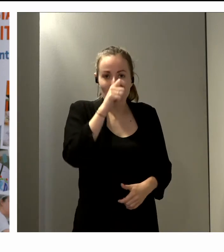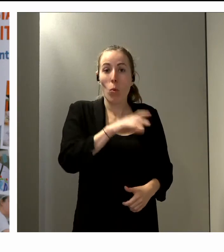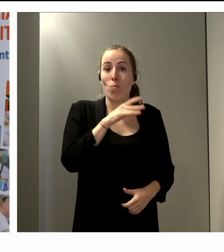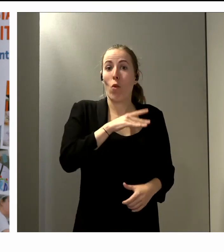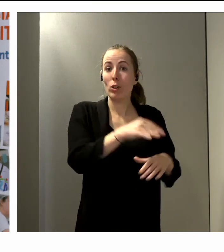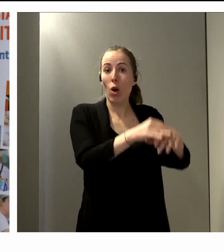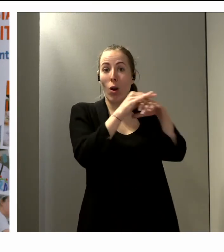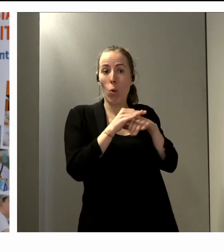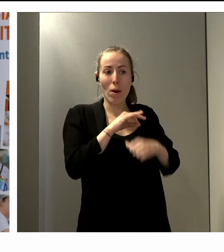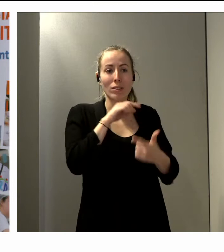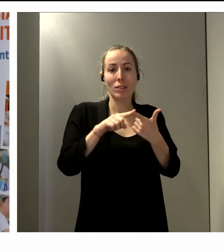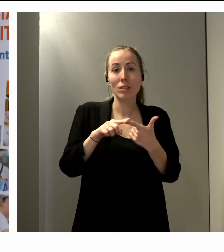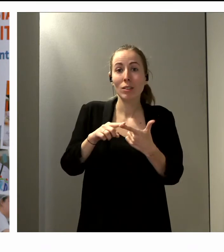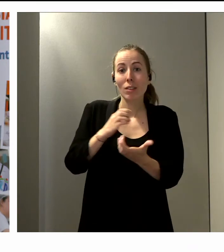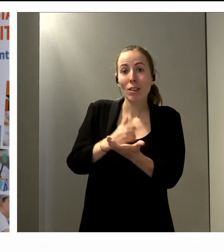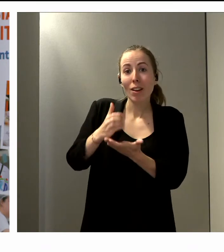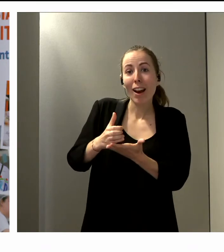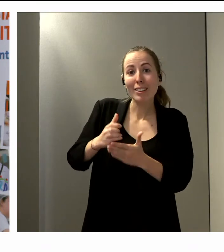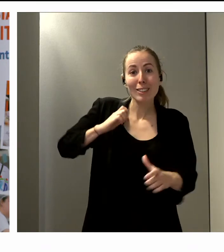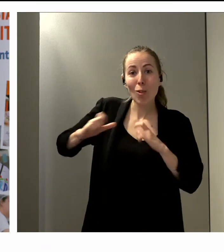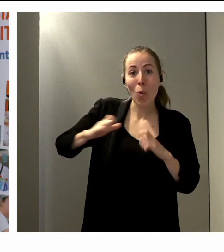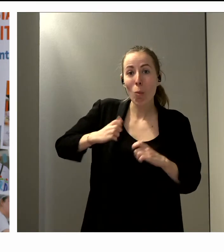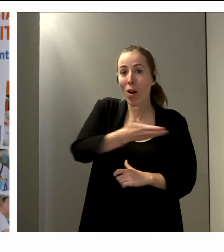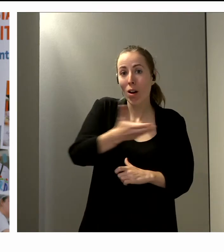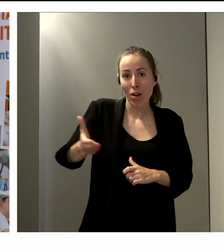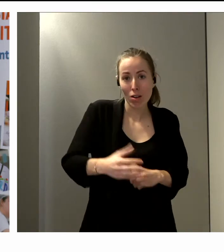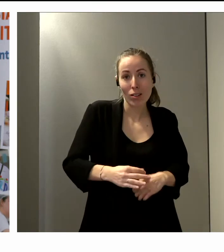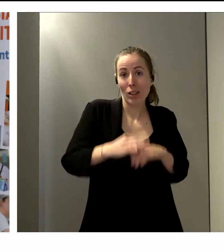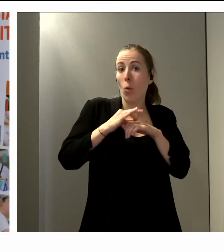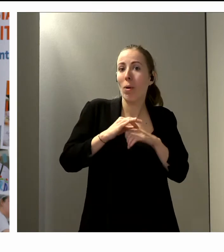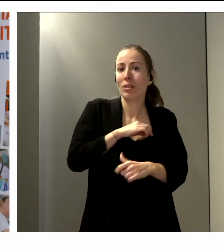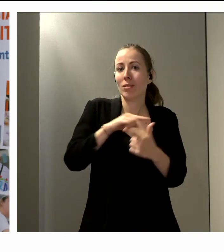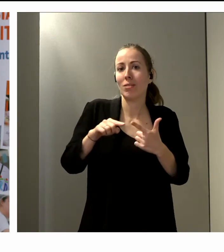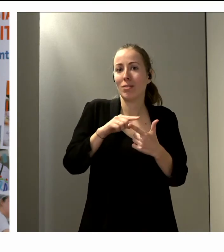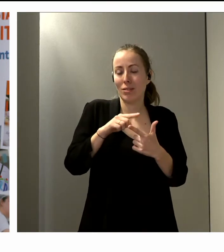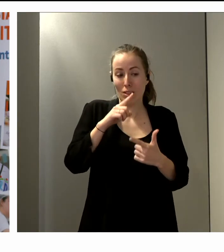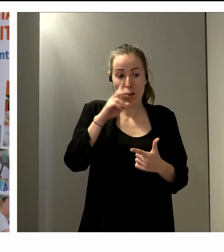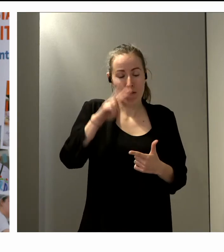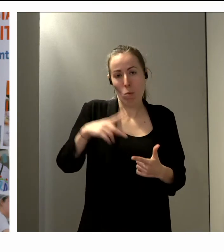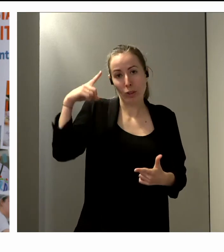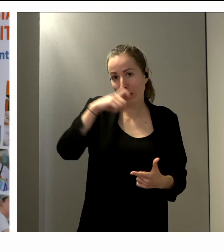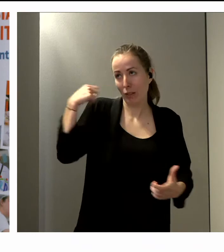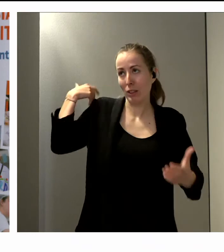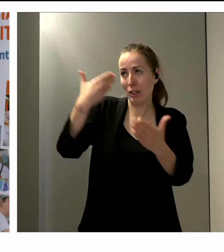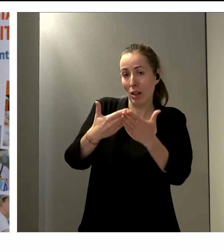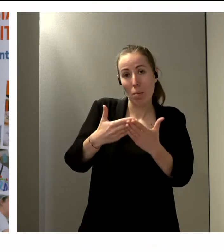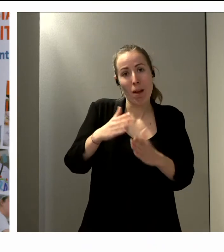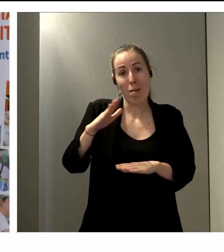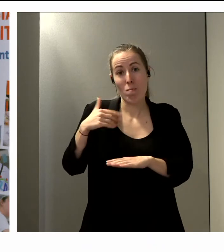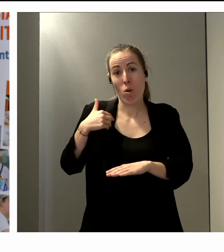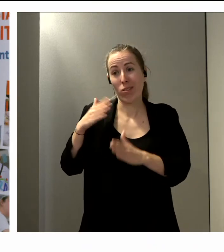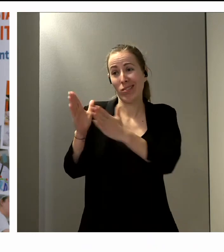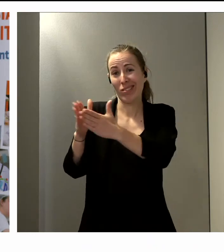faire parce que vraiment, c'est très, très difficile. Et moi, j'appelle à ce qu'il y ait plus d'aide